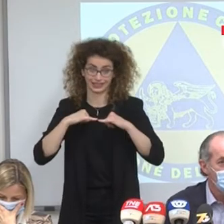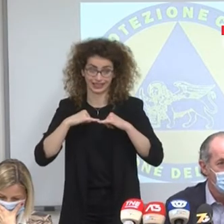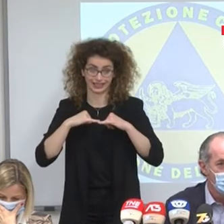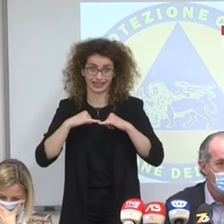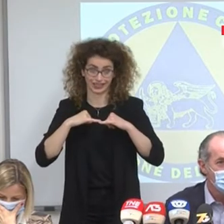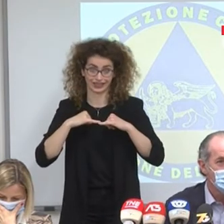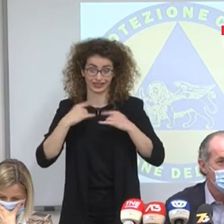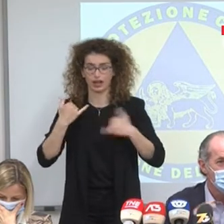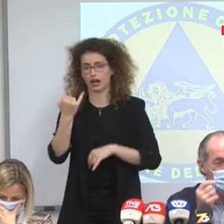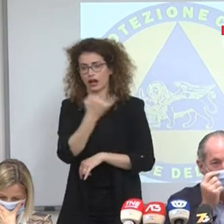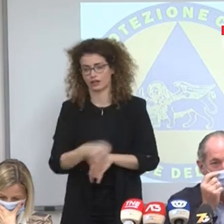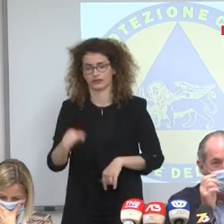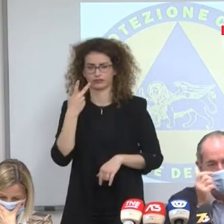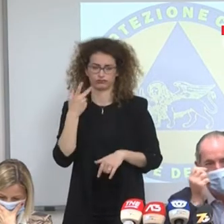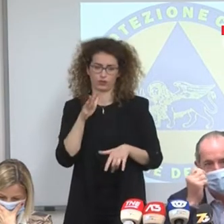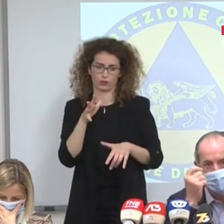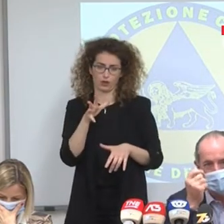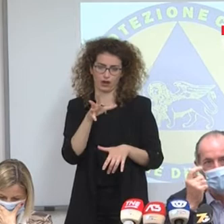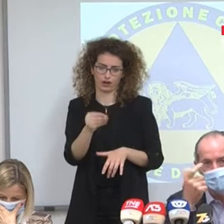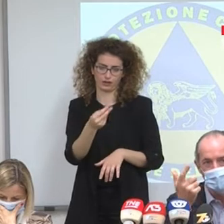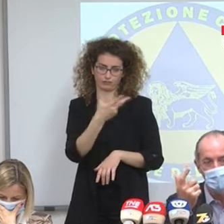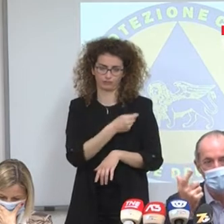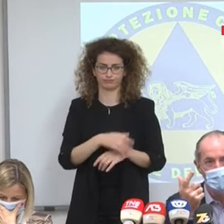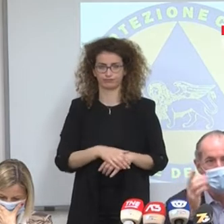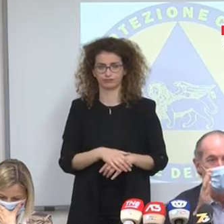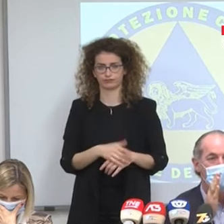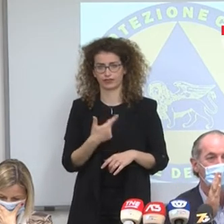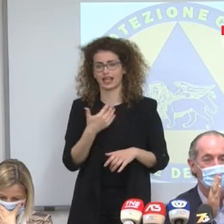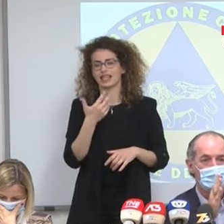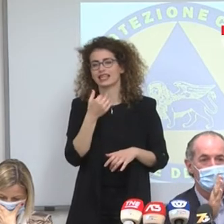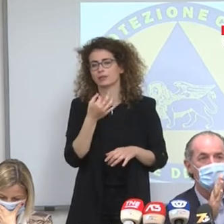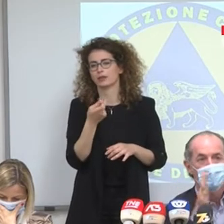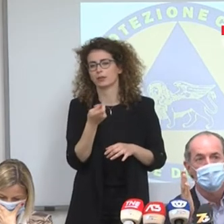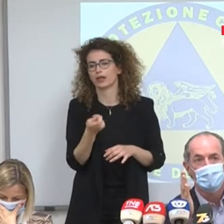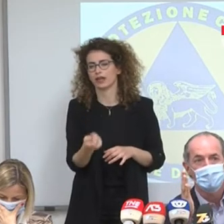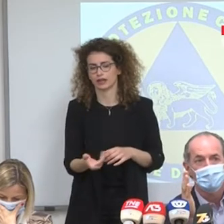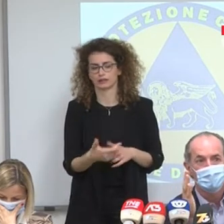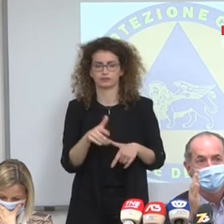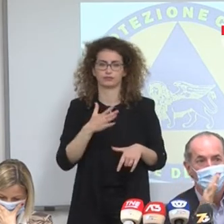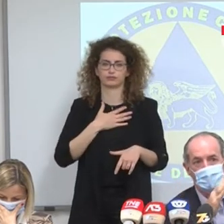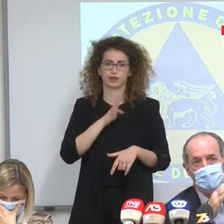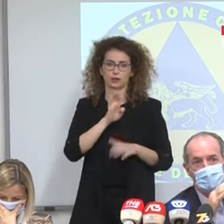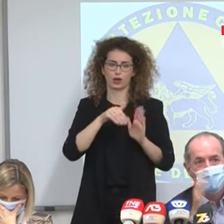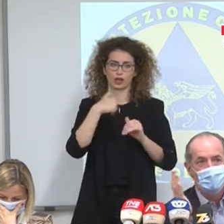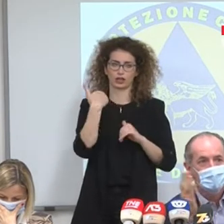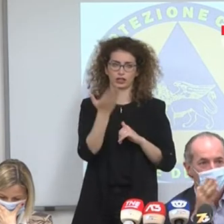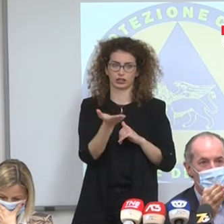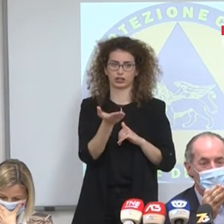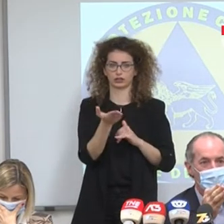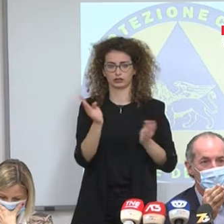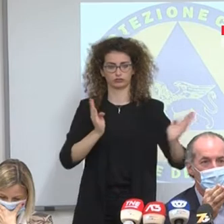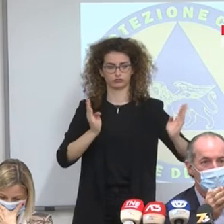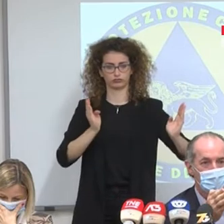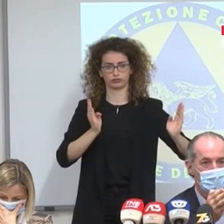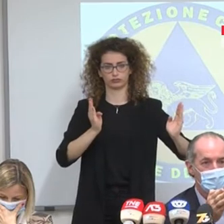vediamo che si sta stringendo, cioè, ce l'avremo sempre di meno. Tanto gli over 40 va a colpire una fascia anche